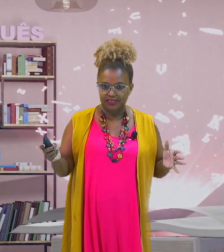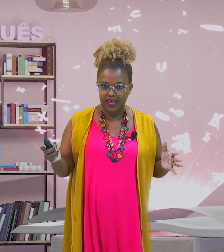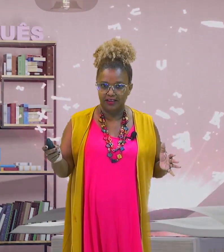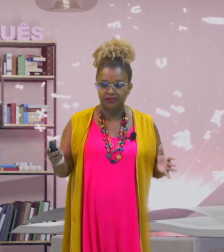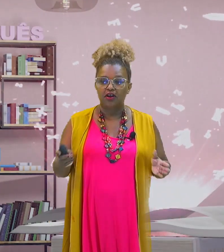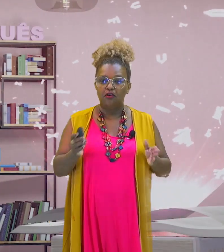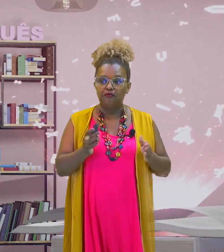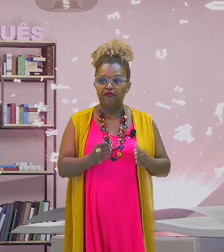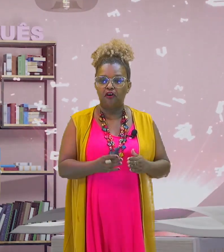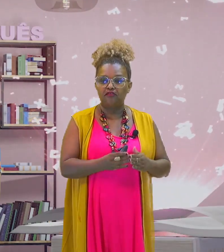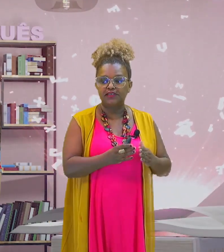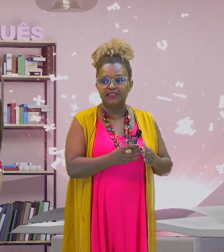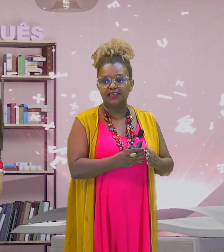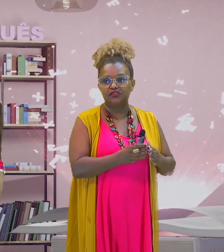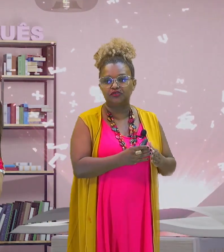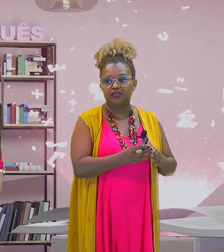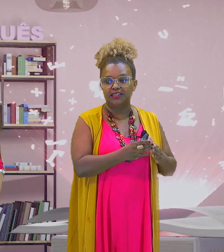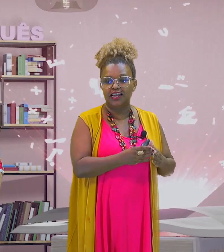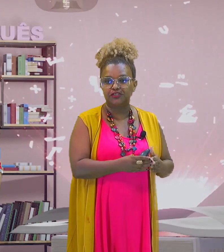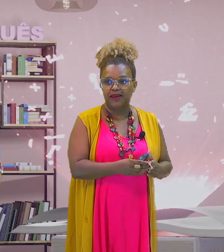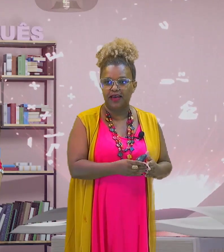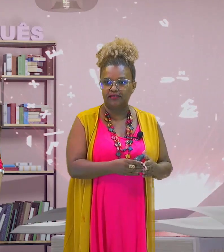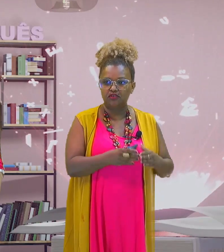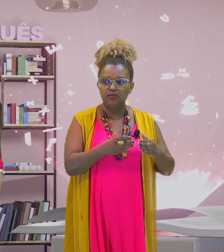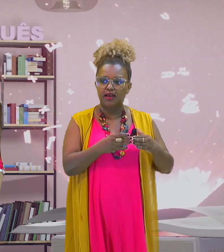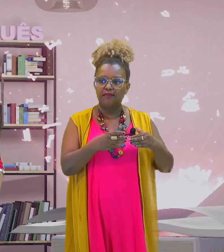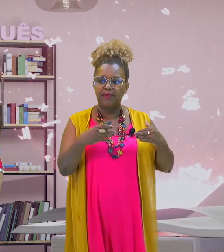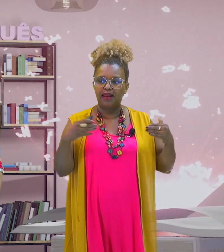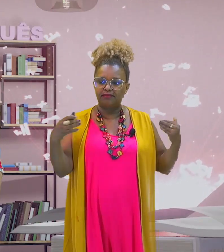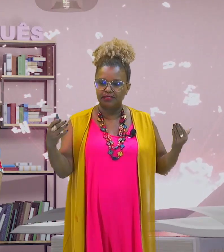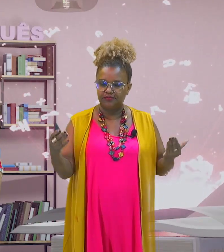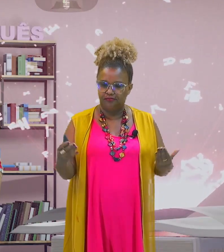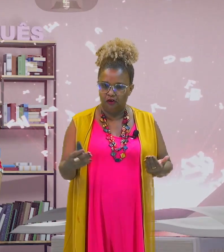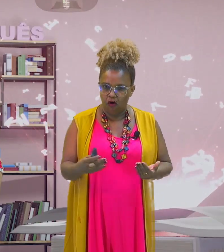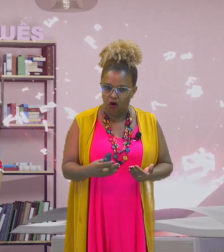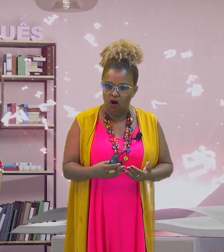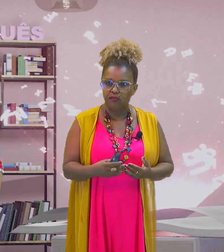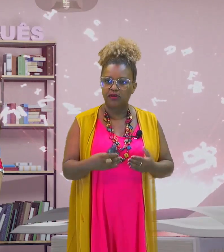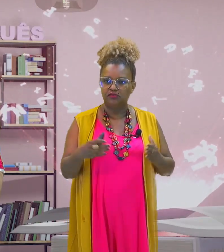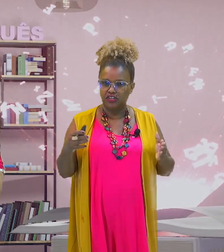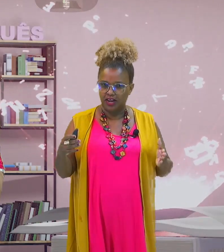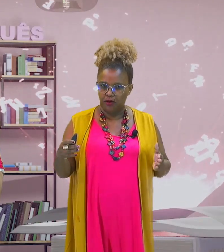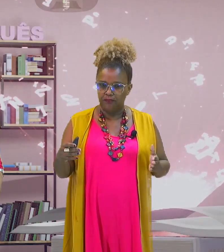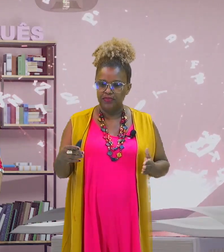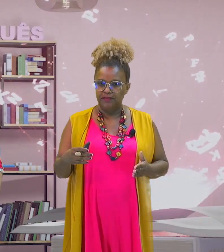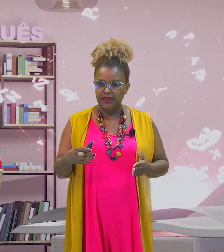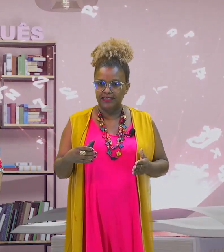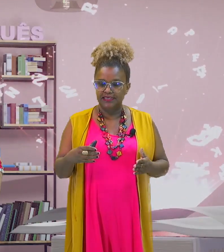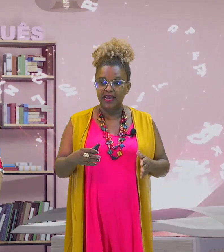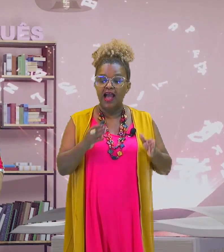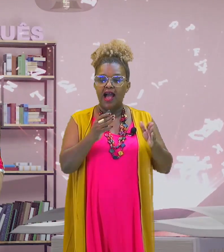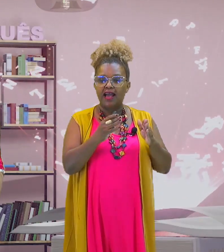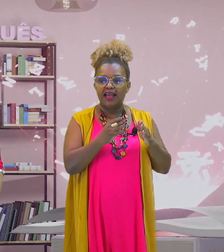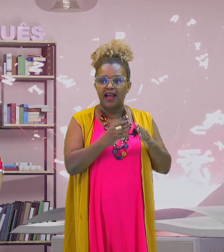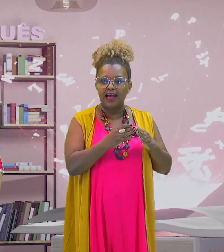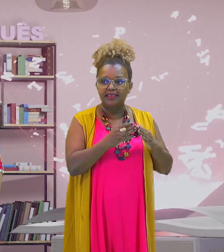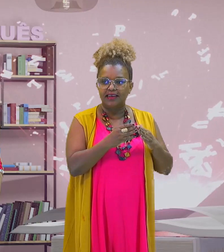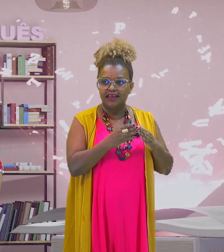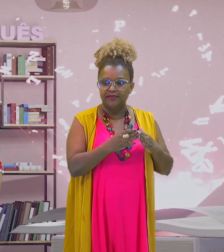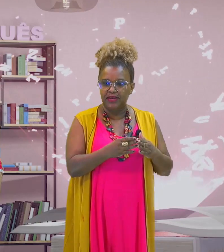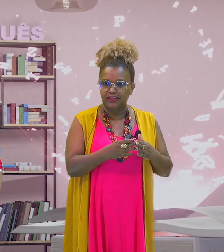certo o foco vai ser das palavras como que a palavra se forma no geral Terezinha